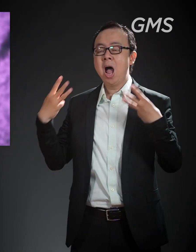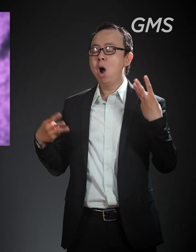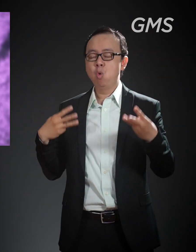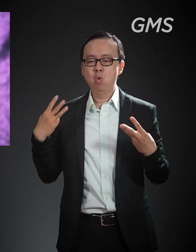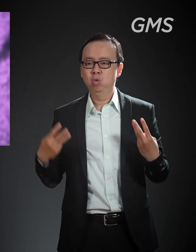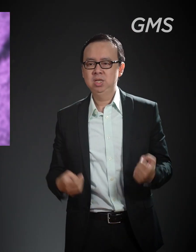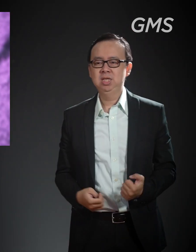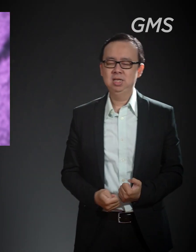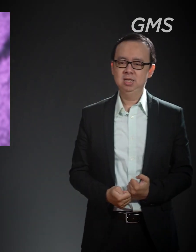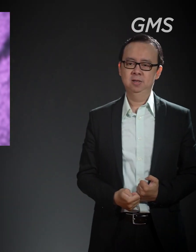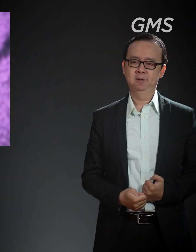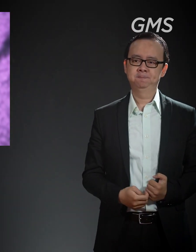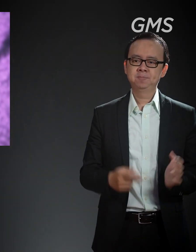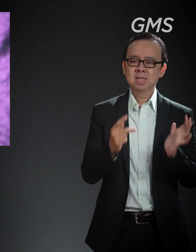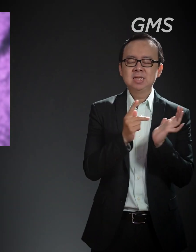kagumi.